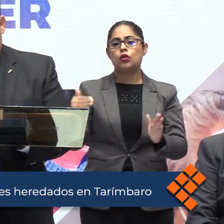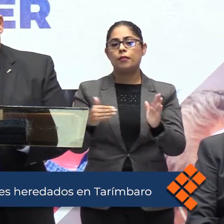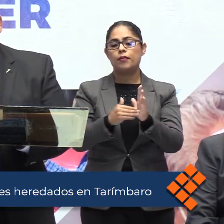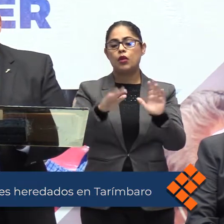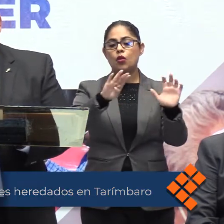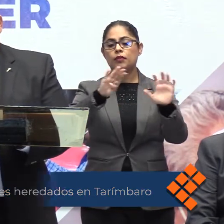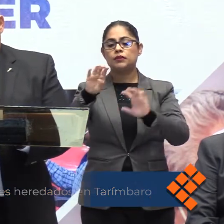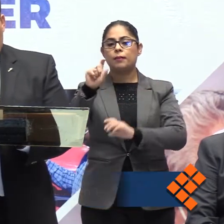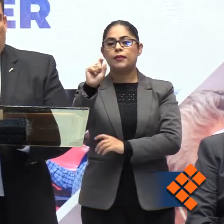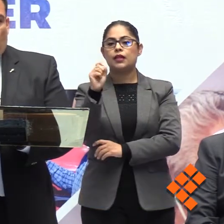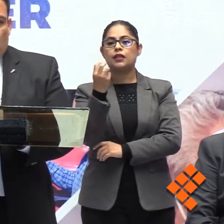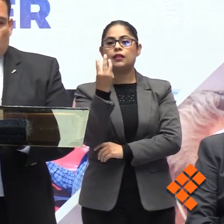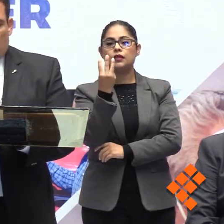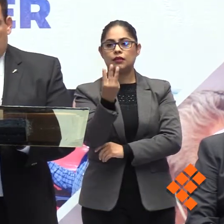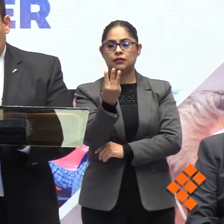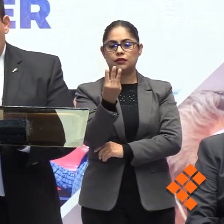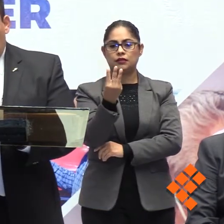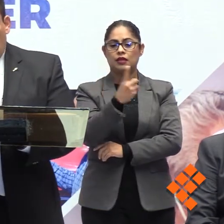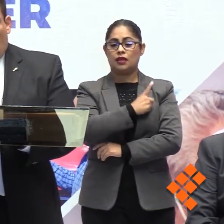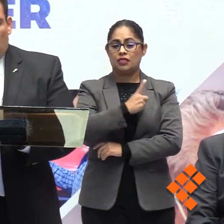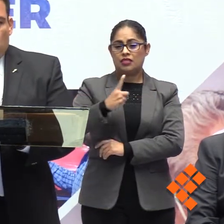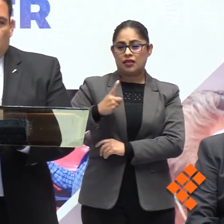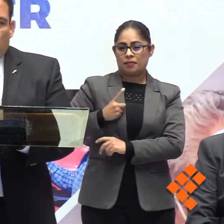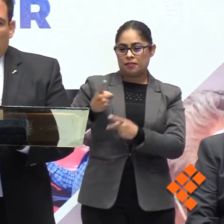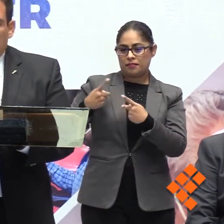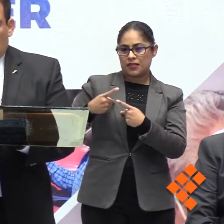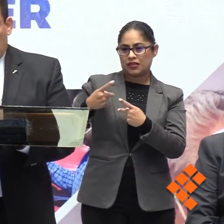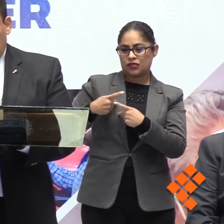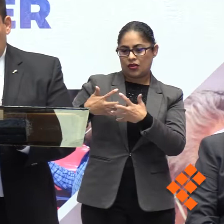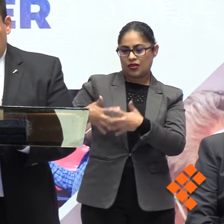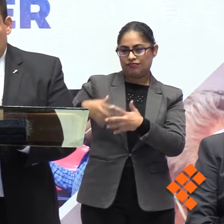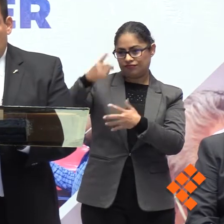33,078,923 pesos, en proveedores